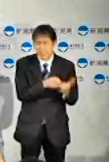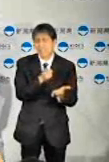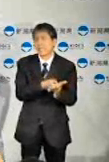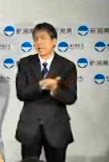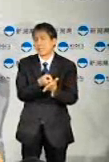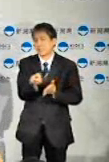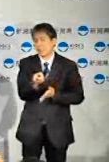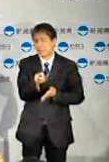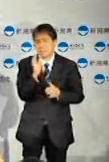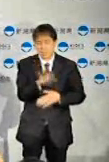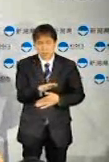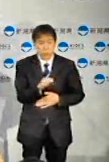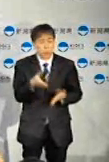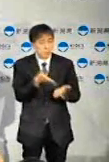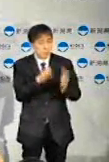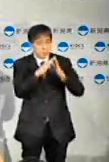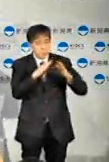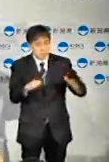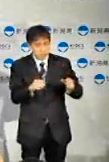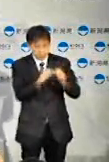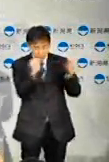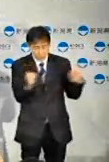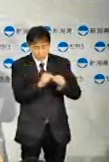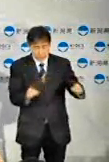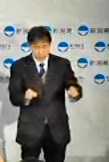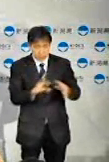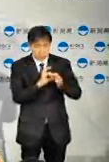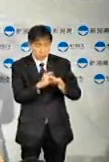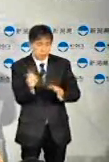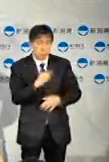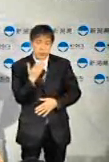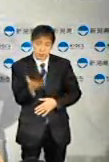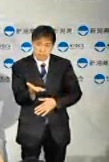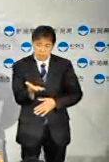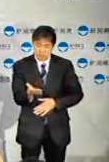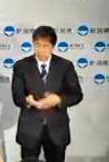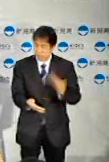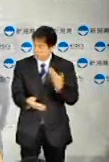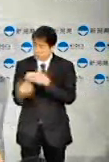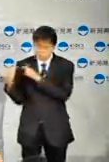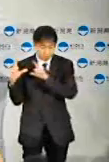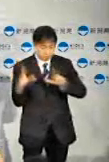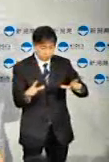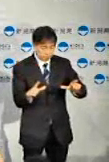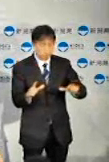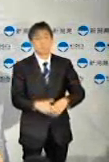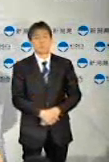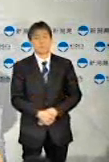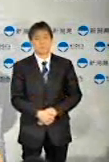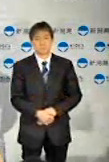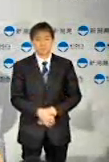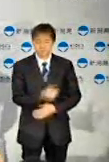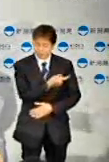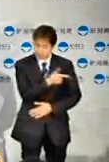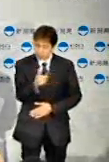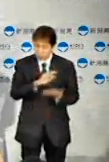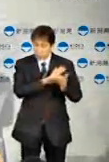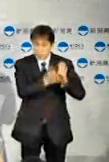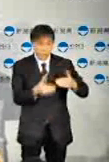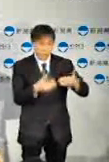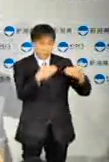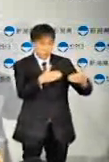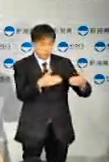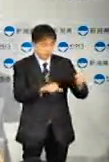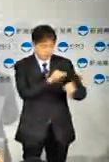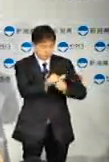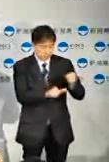この結果、成果についてどのように受け止めていらっしゃいますでしょうか。 まさに、いろんな県が進めたこの